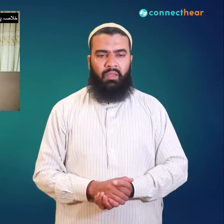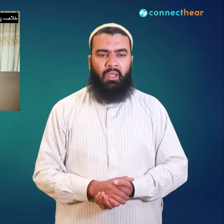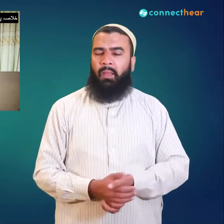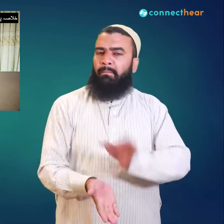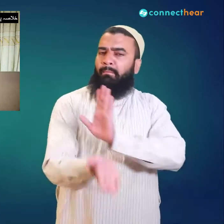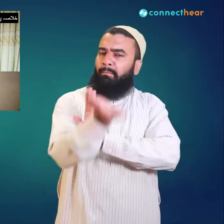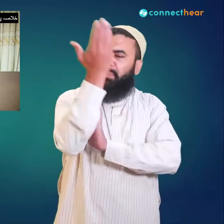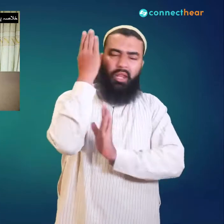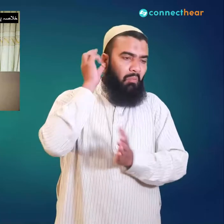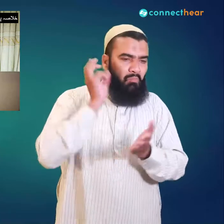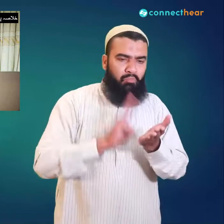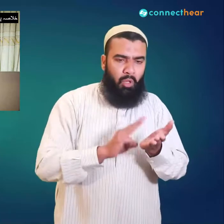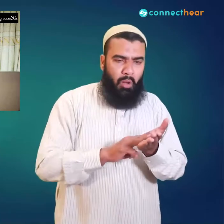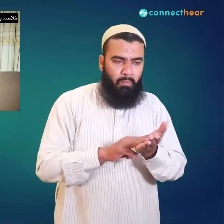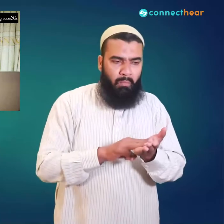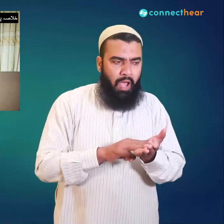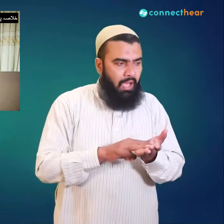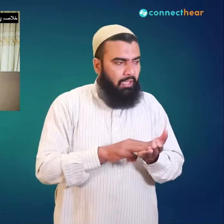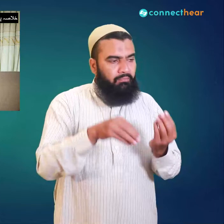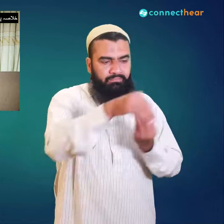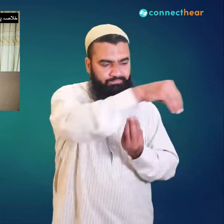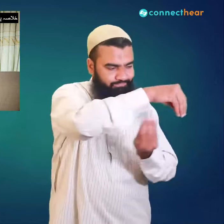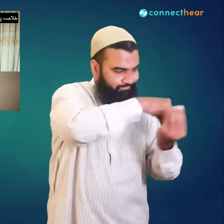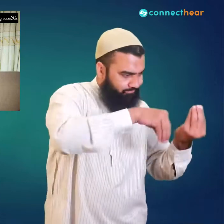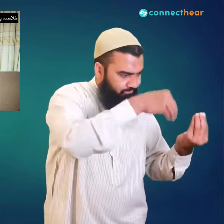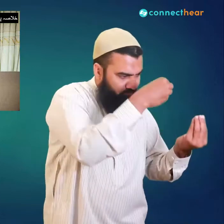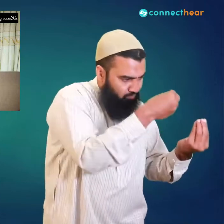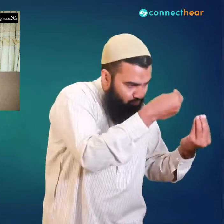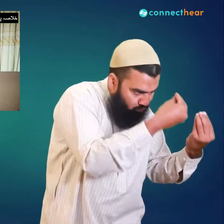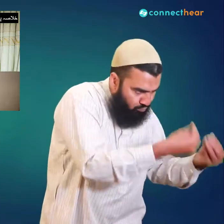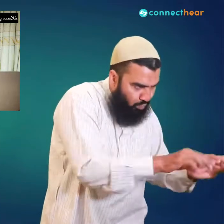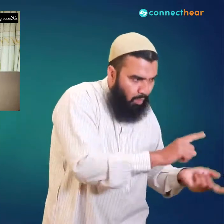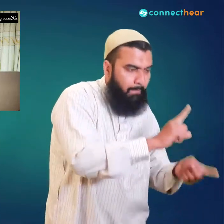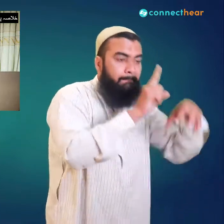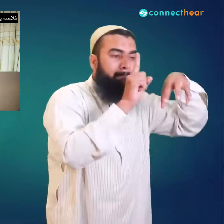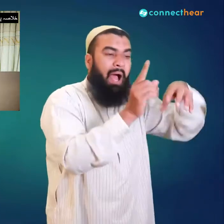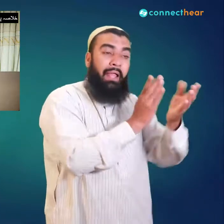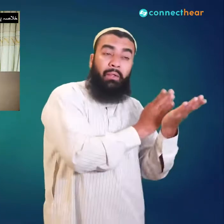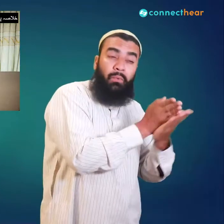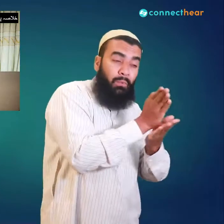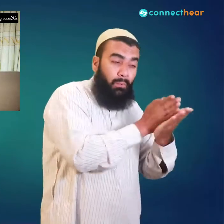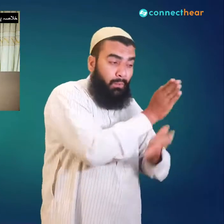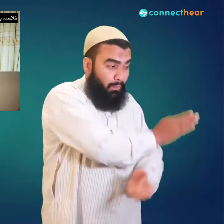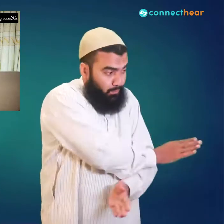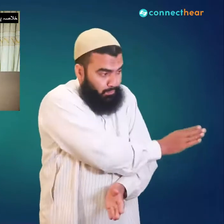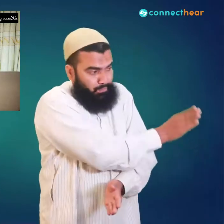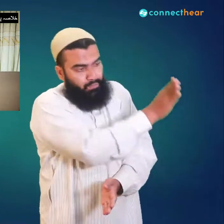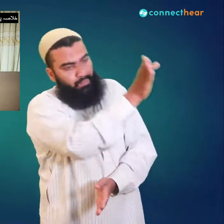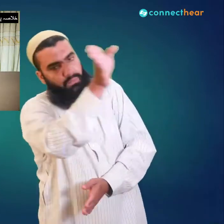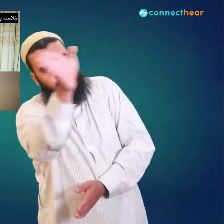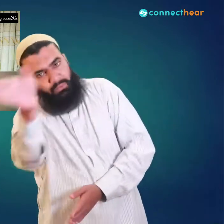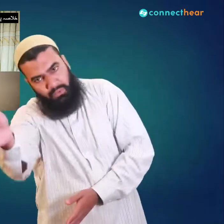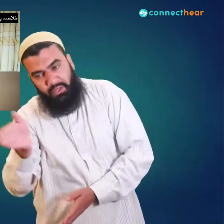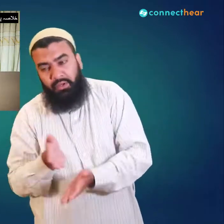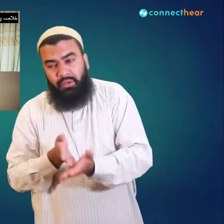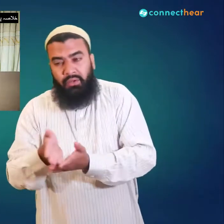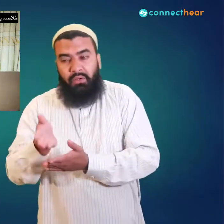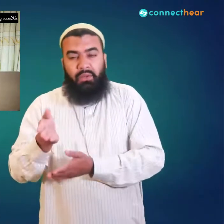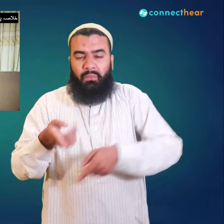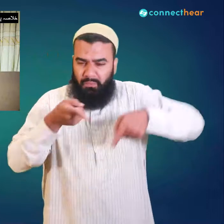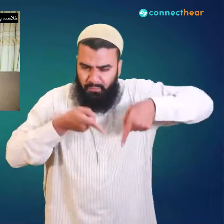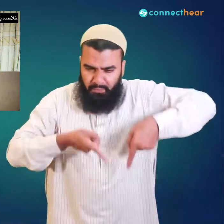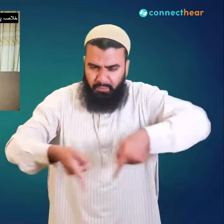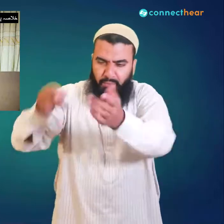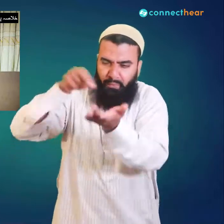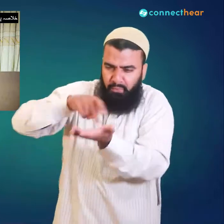سے فرمایا گیا کہ واقعہ جو پیش آیا تھا کہ آپ صلی اللہ علیہ وسلم حضرت ابوبکر صدیق رضی اللہ تعالی عنہ کے ساتھ مکہ